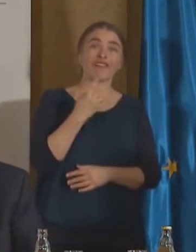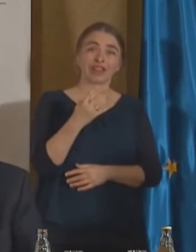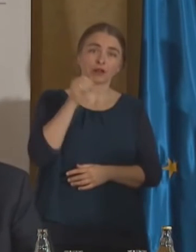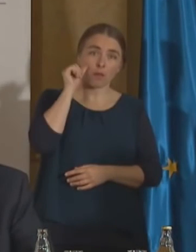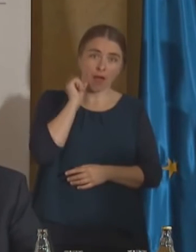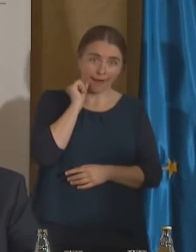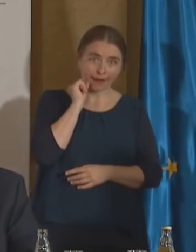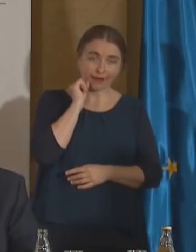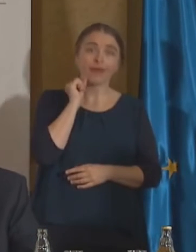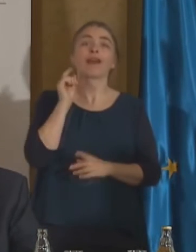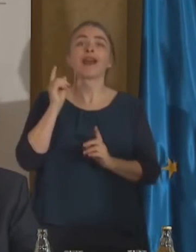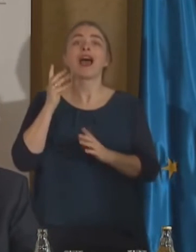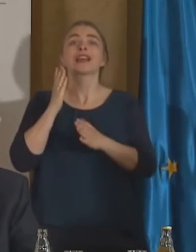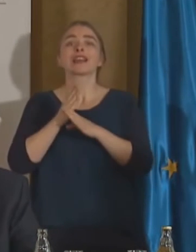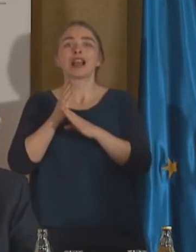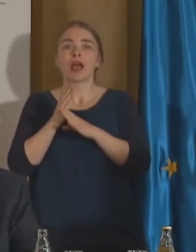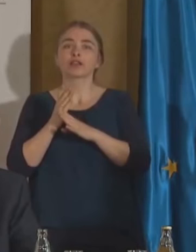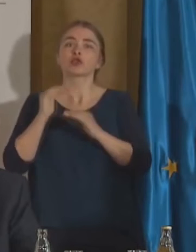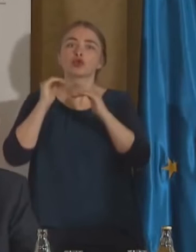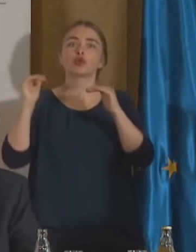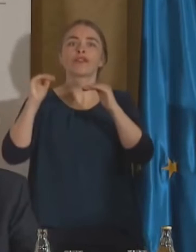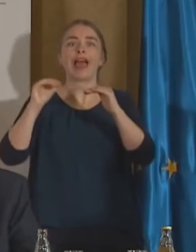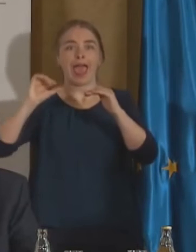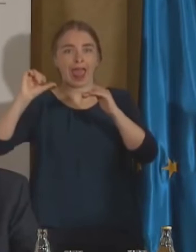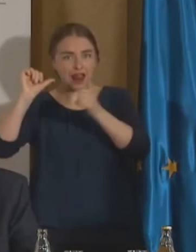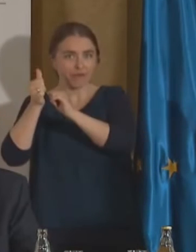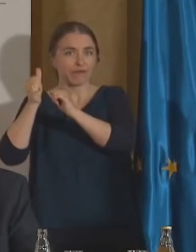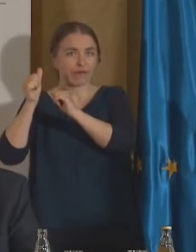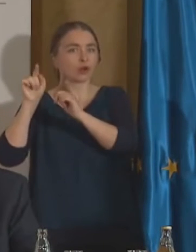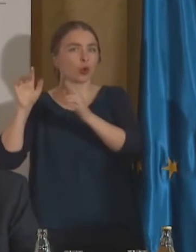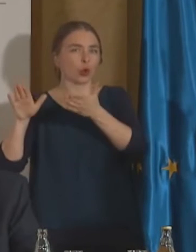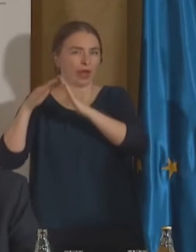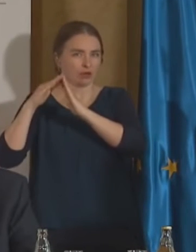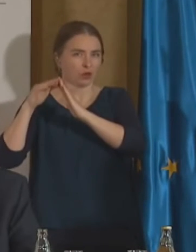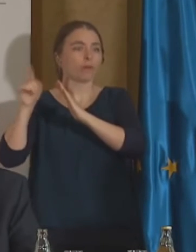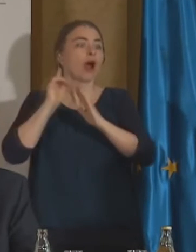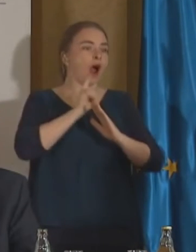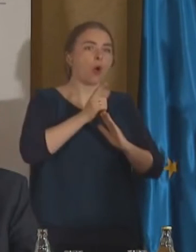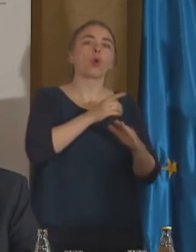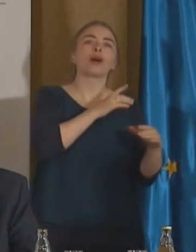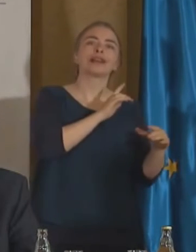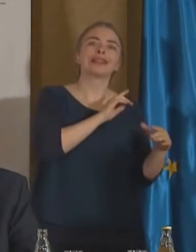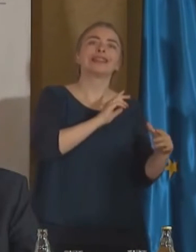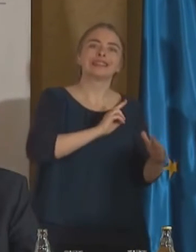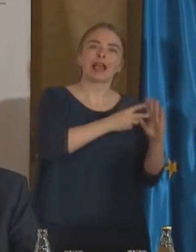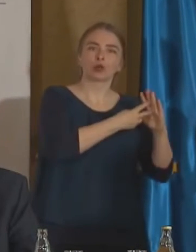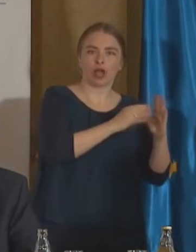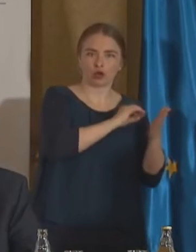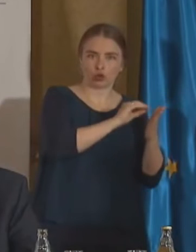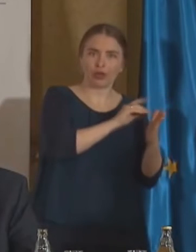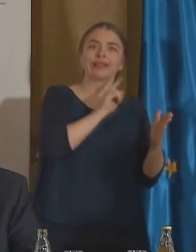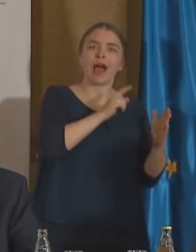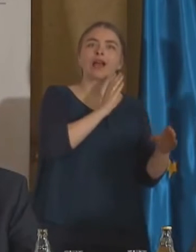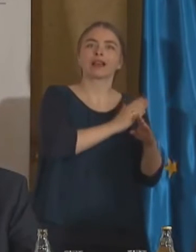Klassenstufen 11 im Gymnasium, also die zweite Teil der Oberstufe, und auch die Klassen 9 in den Sekundarschulen,